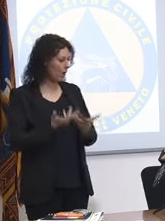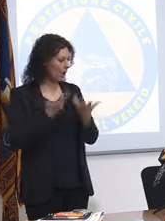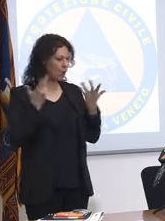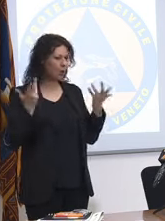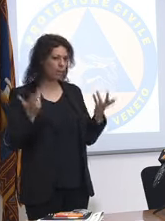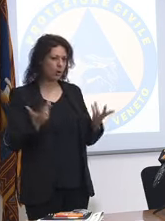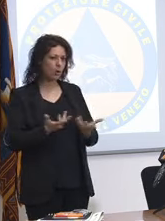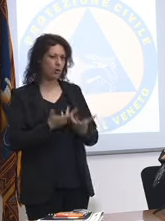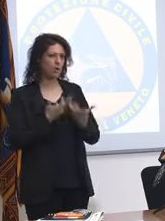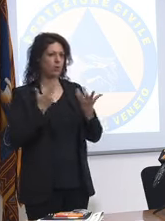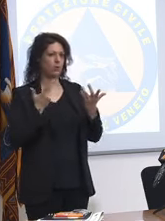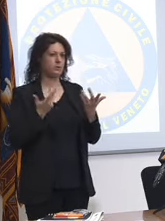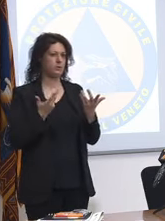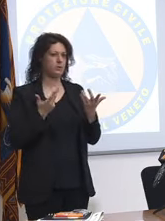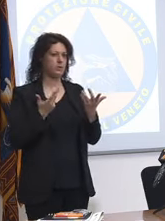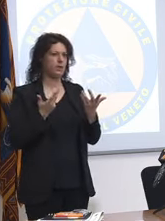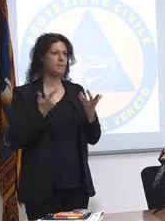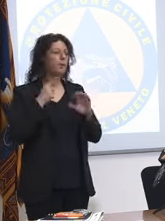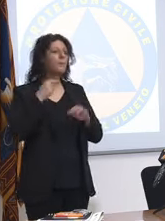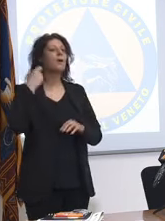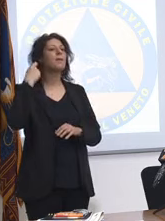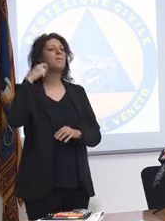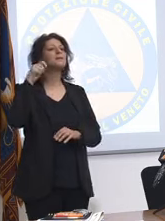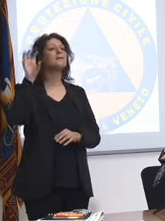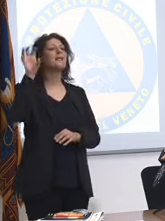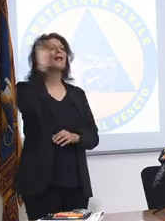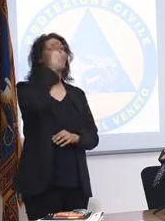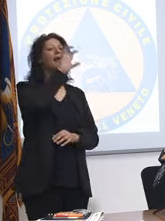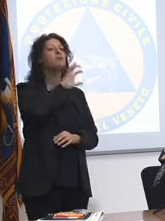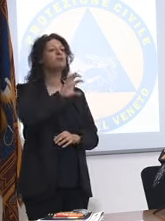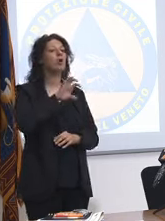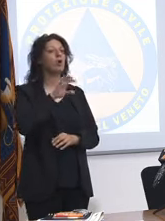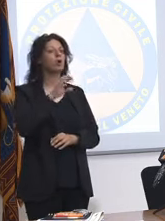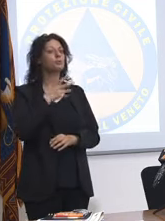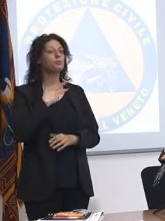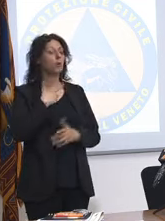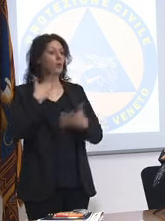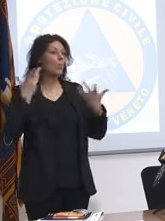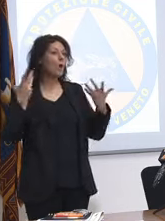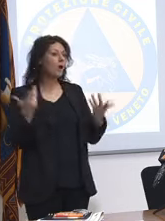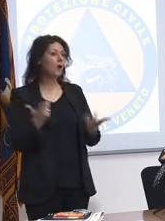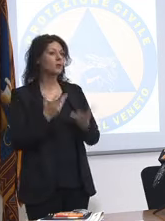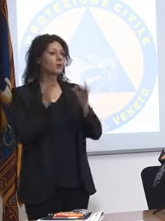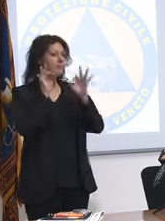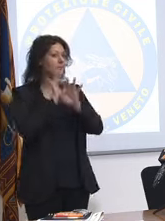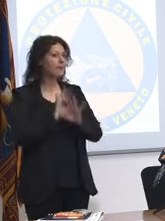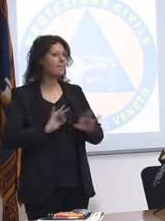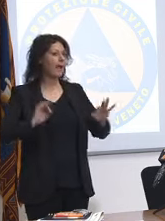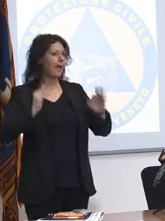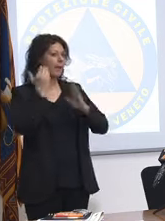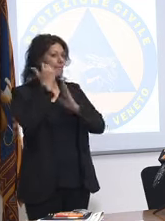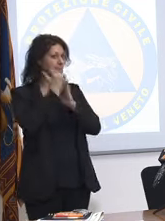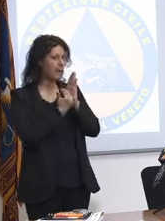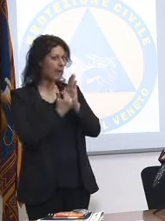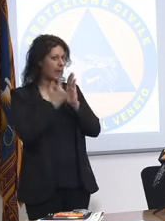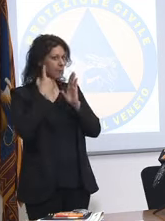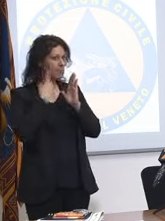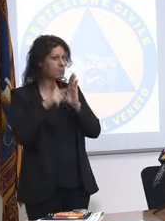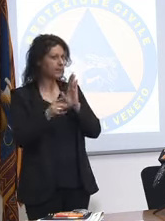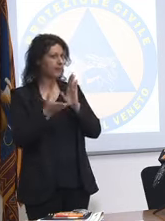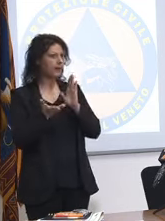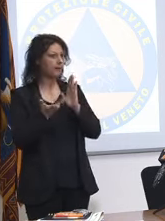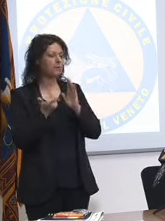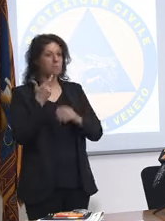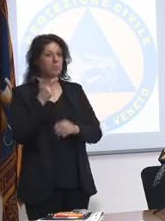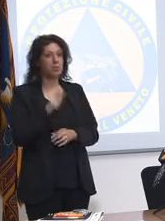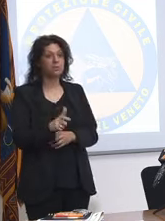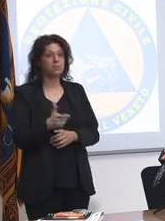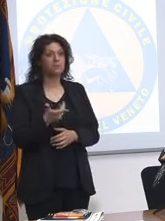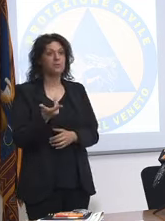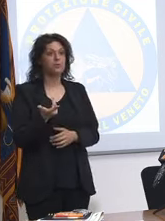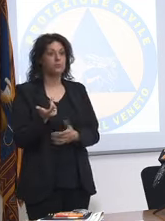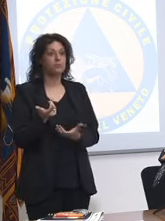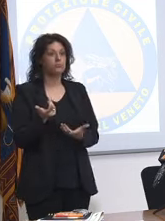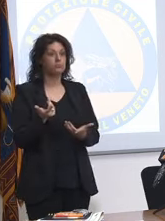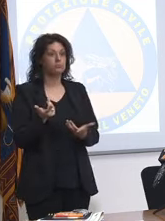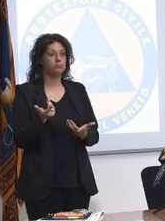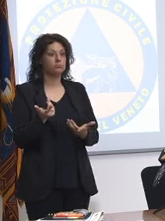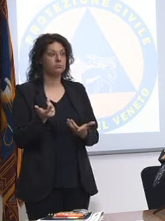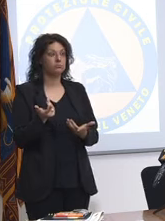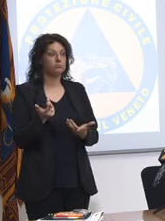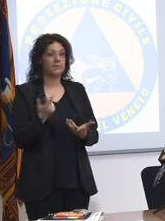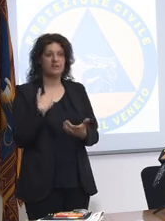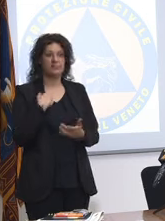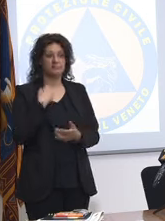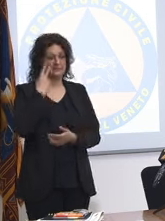sempre come governatori delle regioni, un piano? Perché personalmente ho serie perplessità sulla capacità di intervento